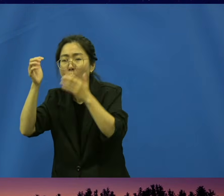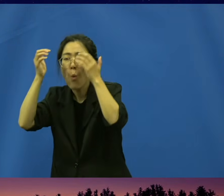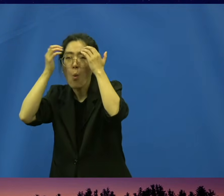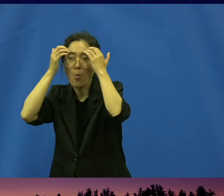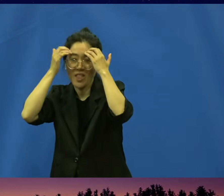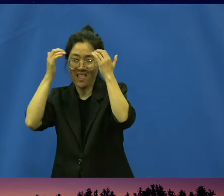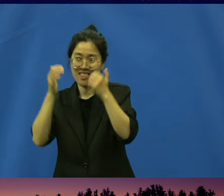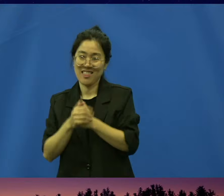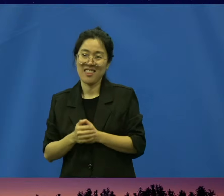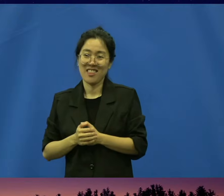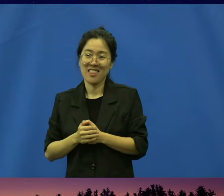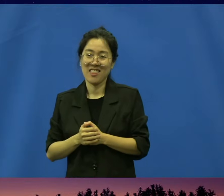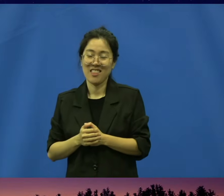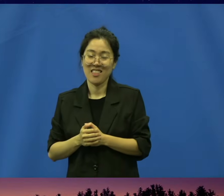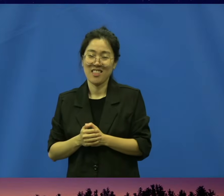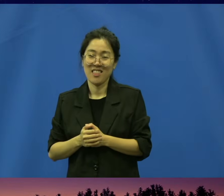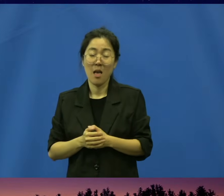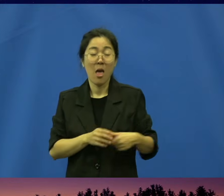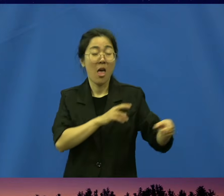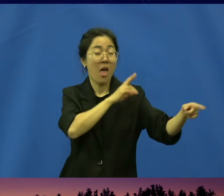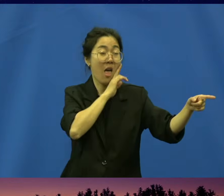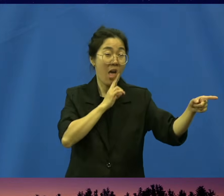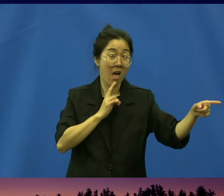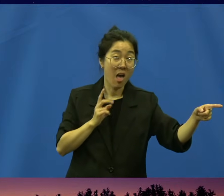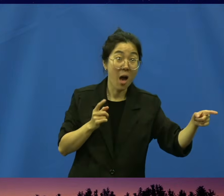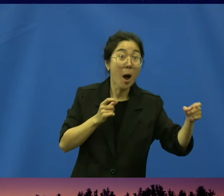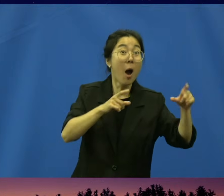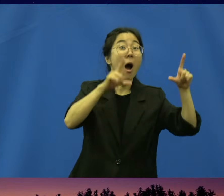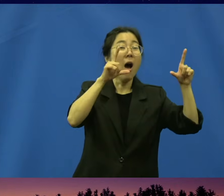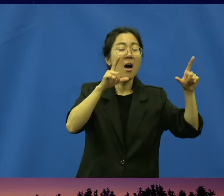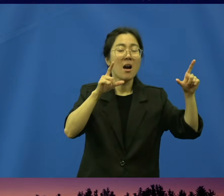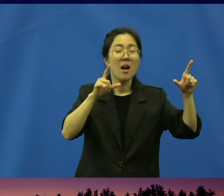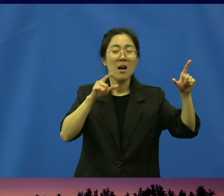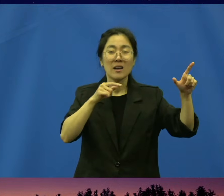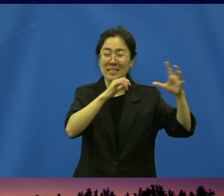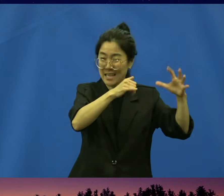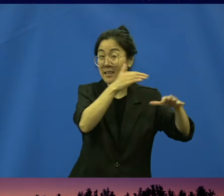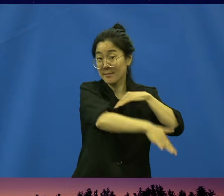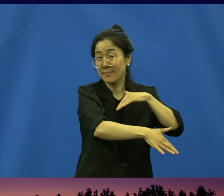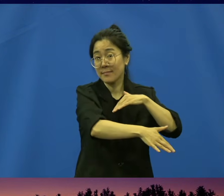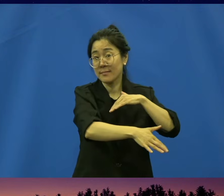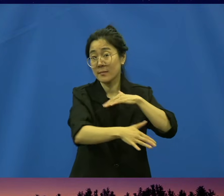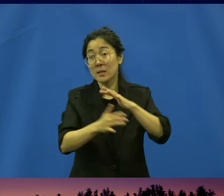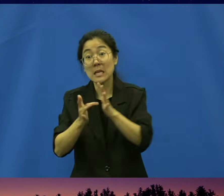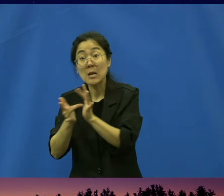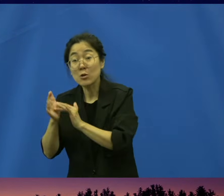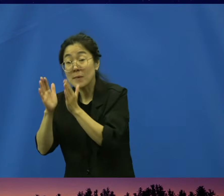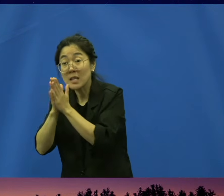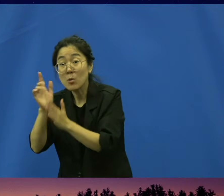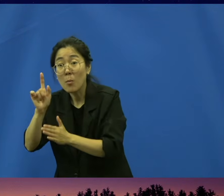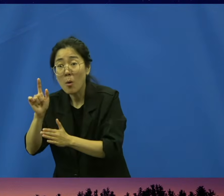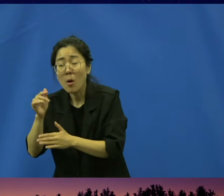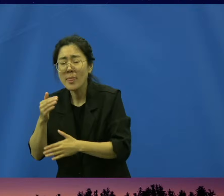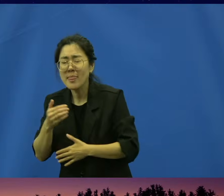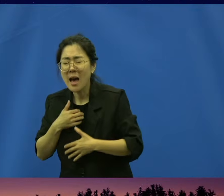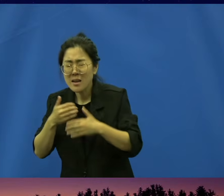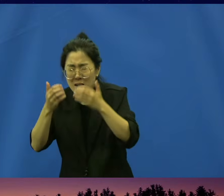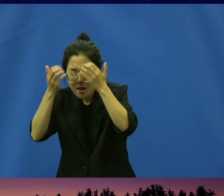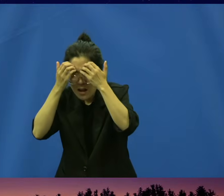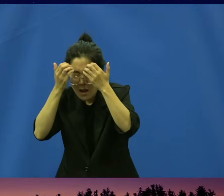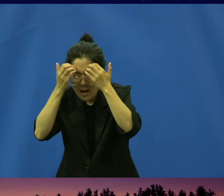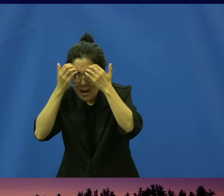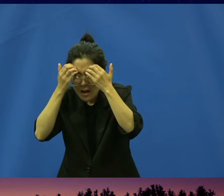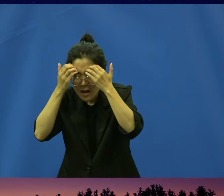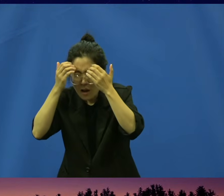고난과 고통이 하나님을 영화롭게 하는 기회가 되는 경우가 많이 있습니다. 제가 바울 강의에서 그렇게 얘기했습니다.